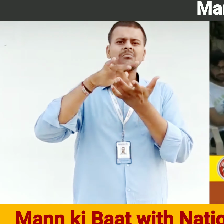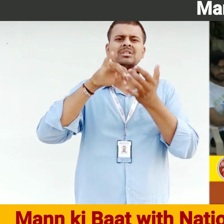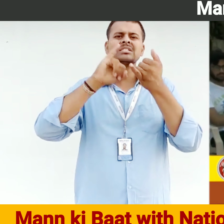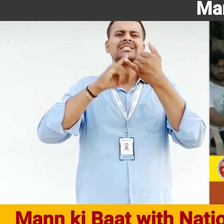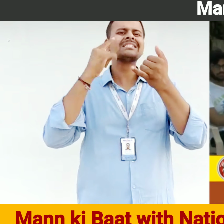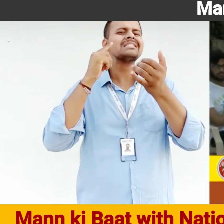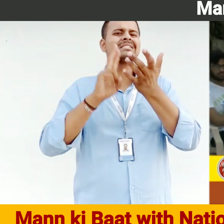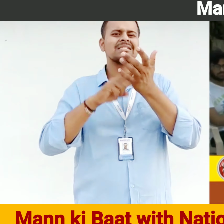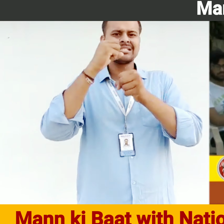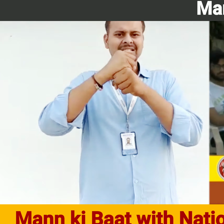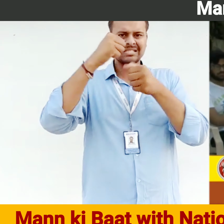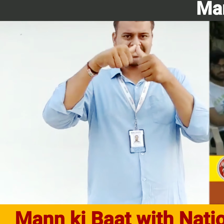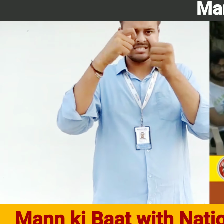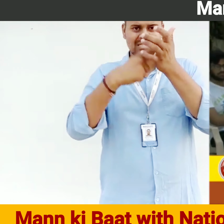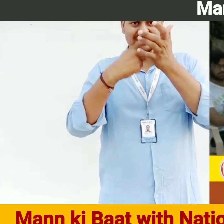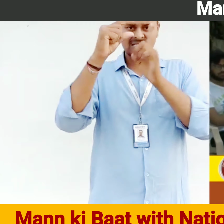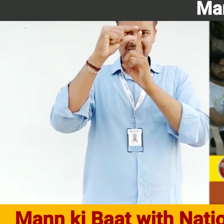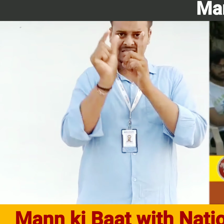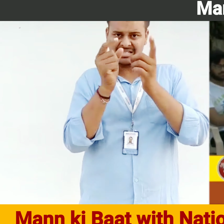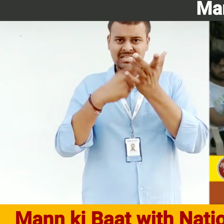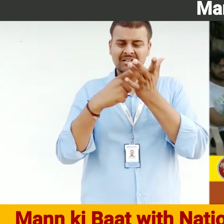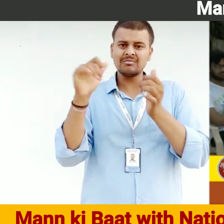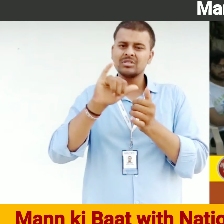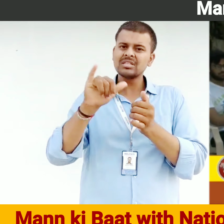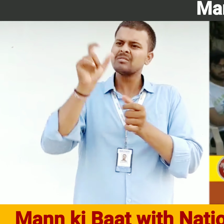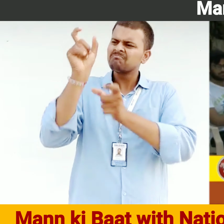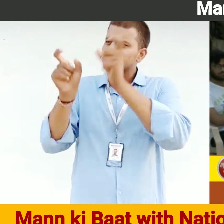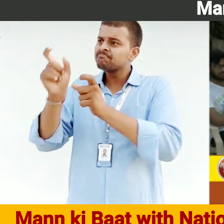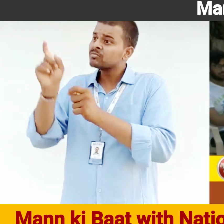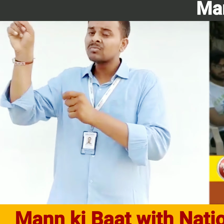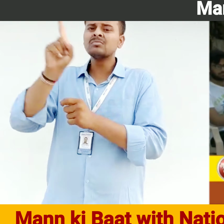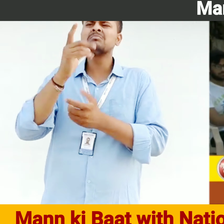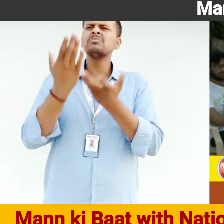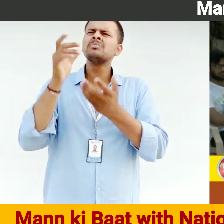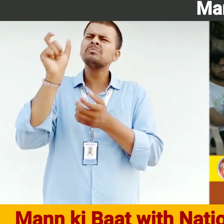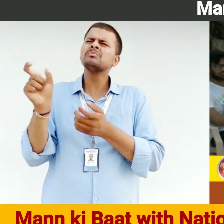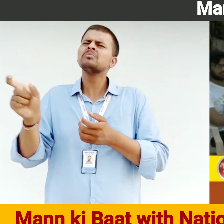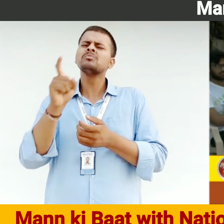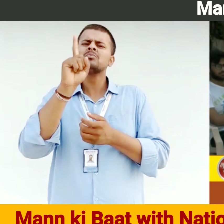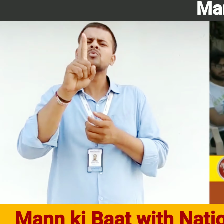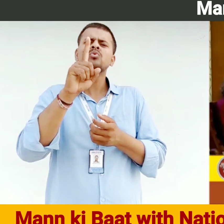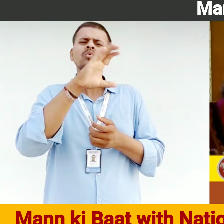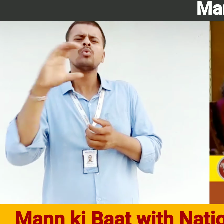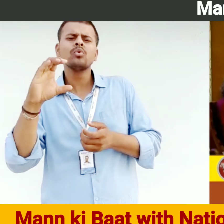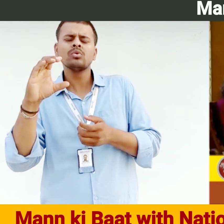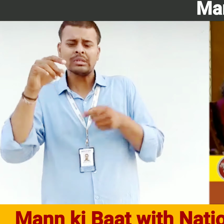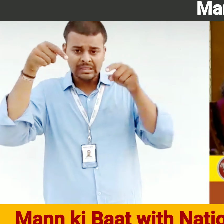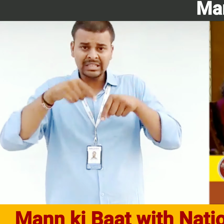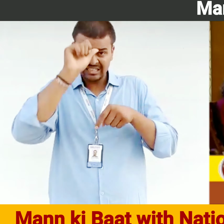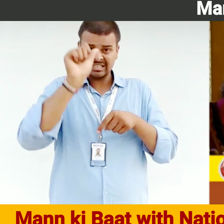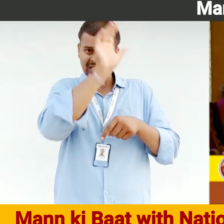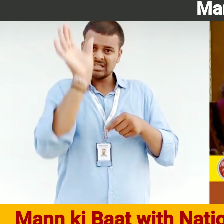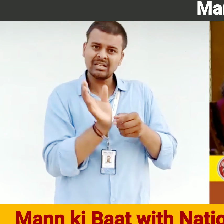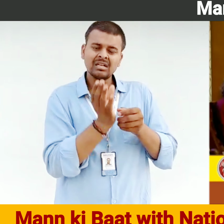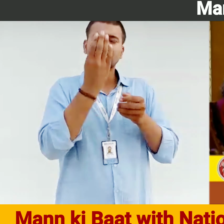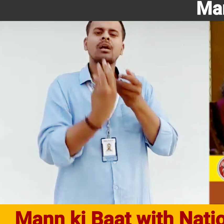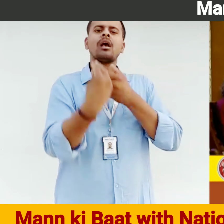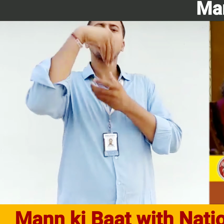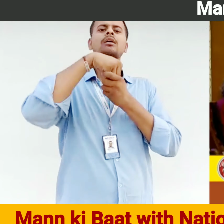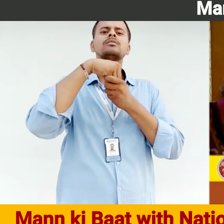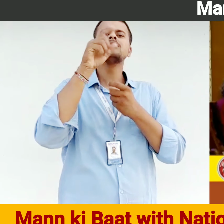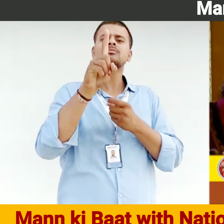गुना लोगों को मुफ्त में इलाज दिया गया है। अगर गरीबों को अस्पताल में भर्ती होने के